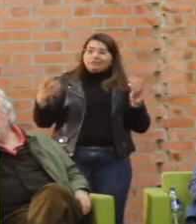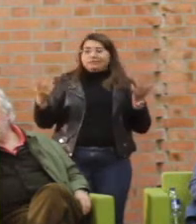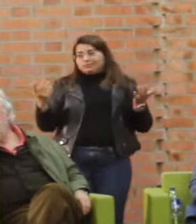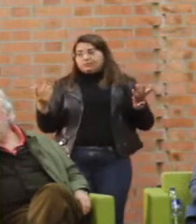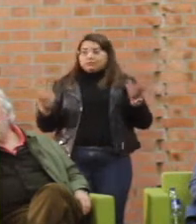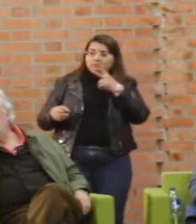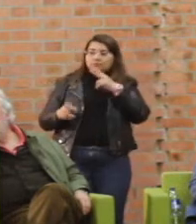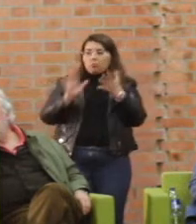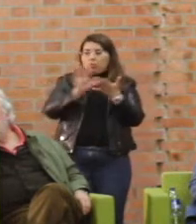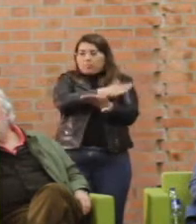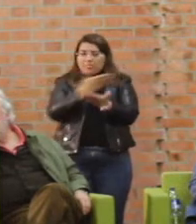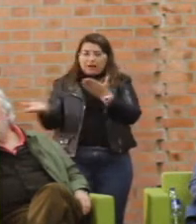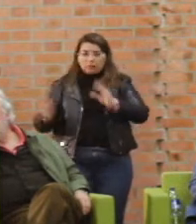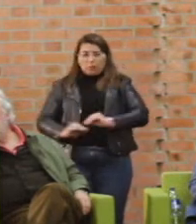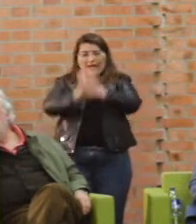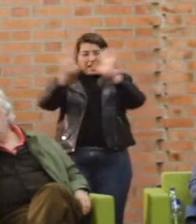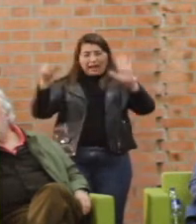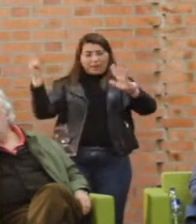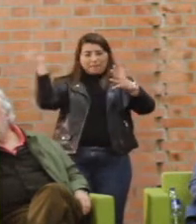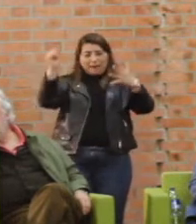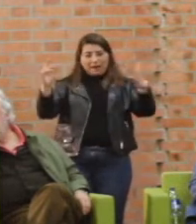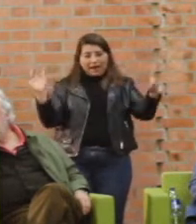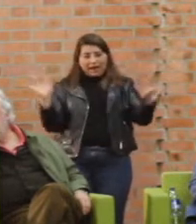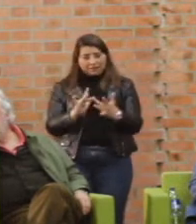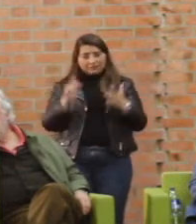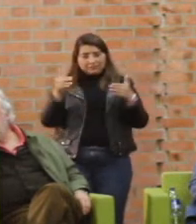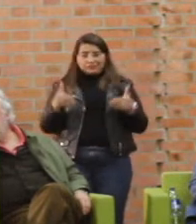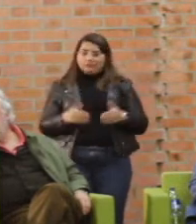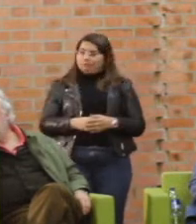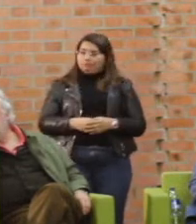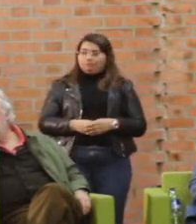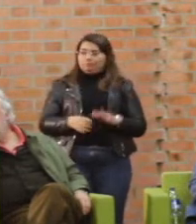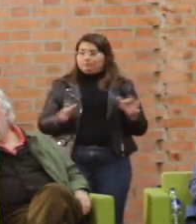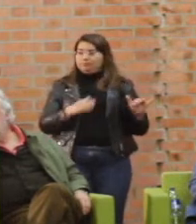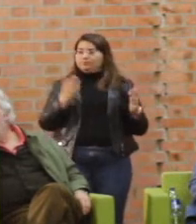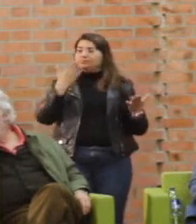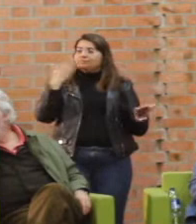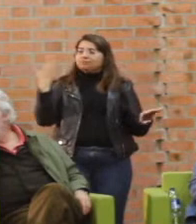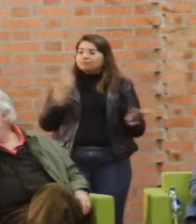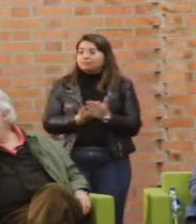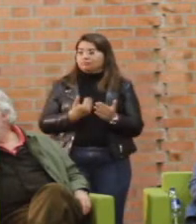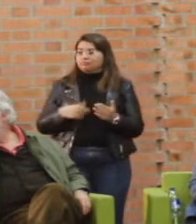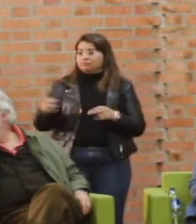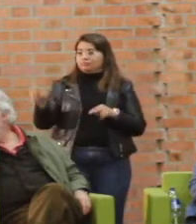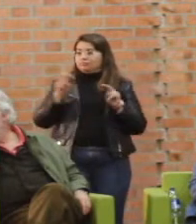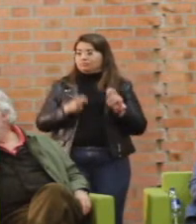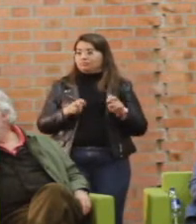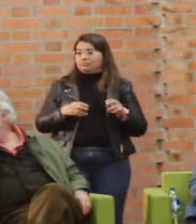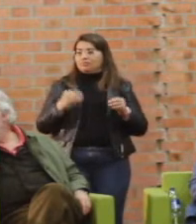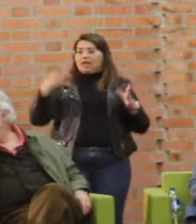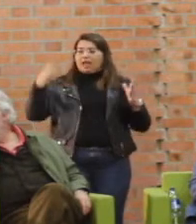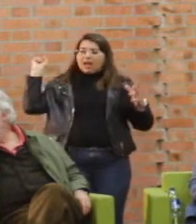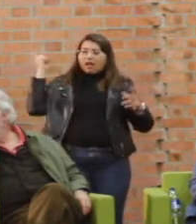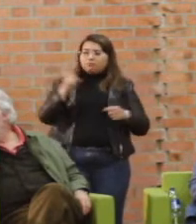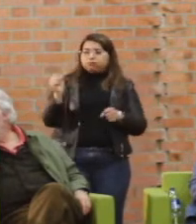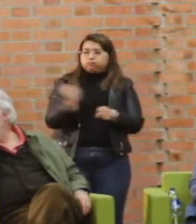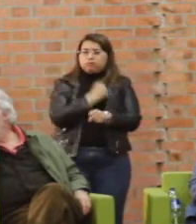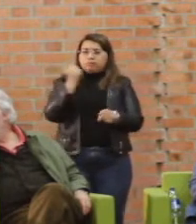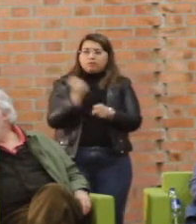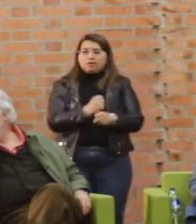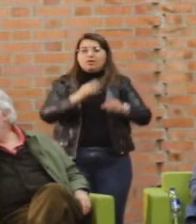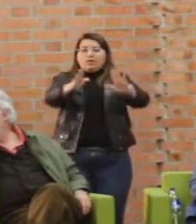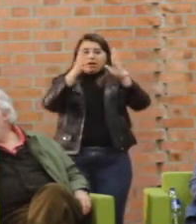traduce en esas situaciones y yo agradezco de ser haber sido litigante tantos años es haber escuchado